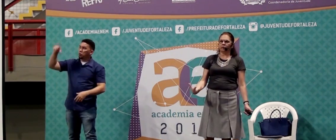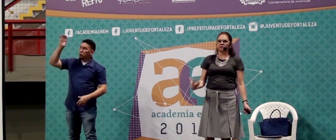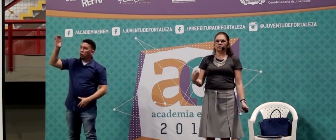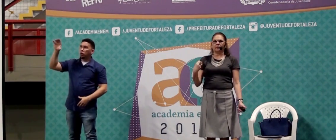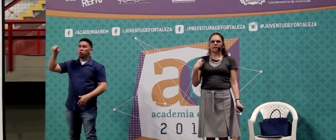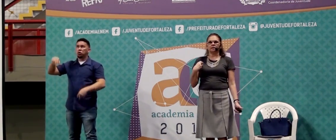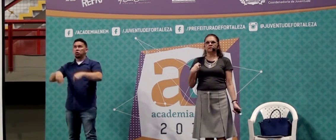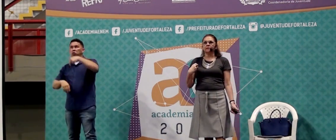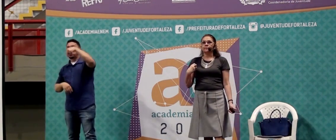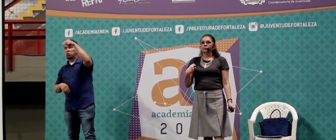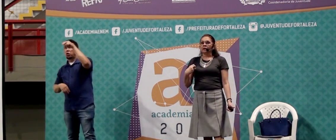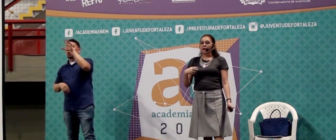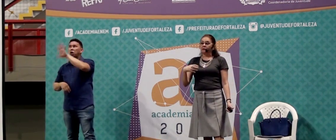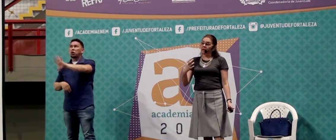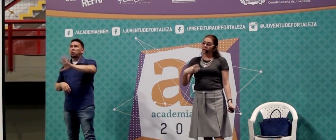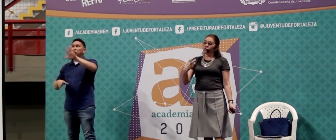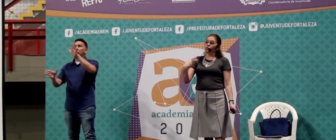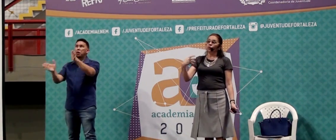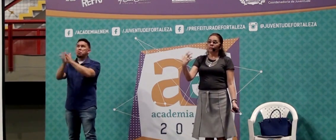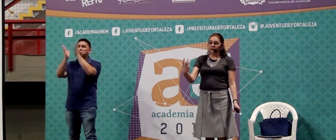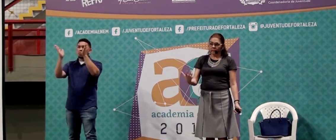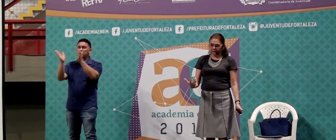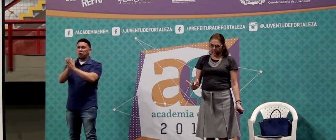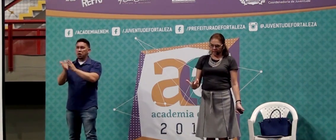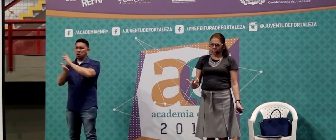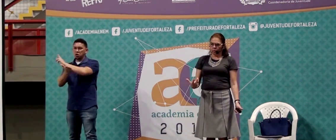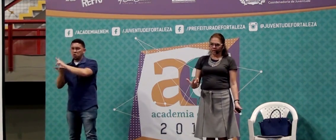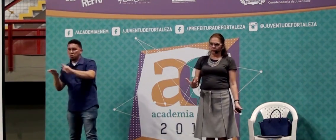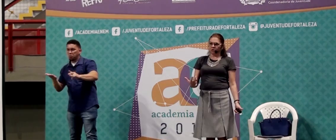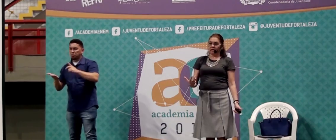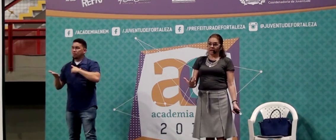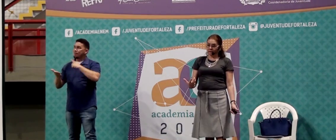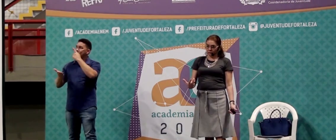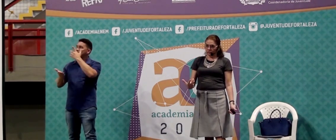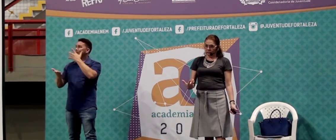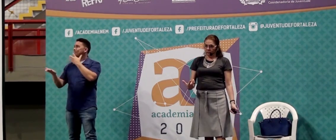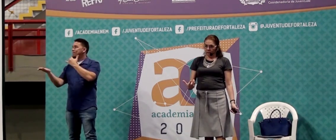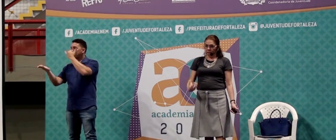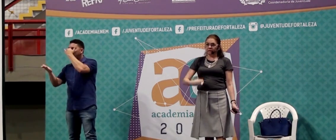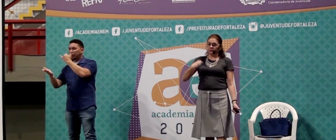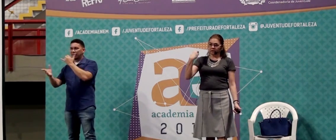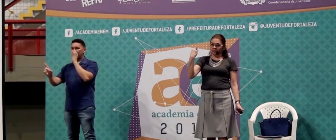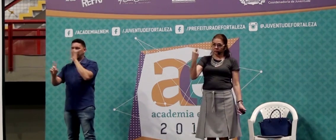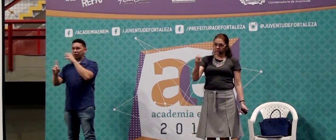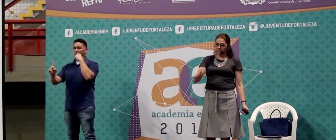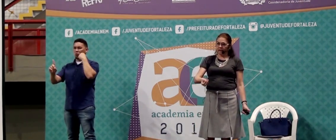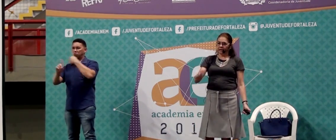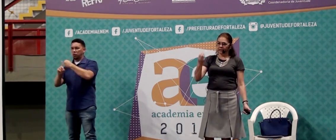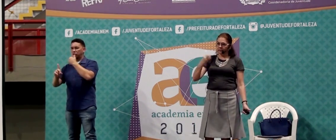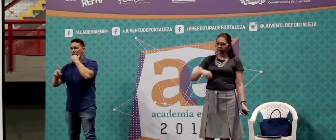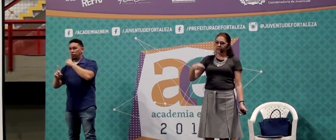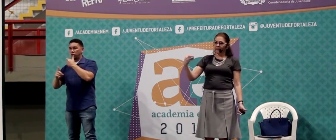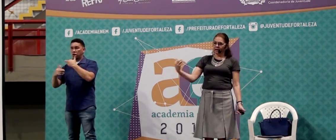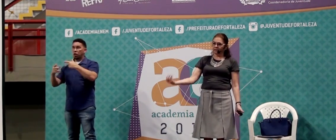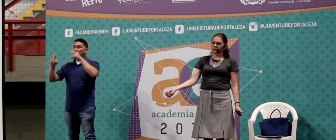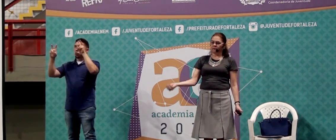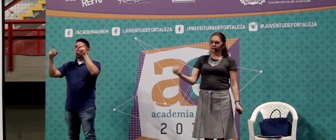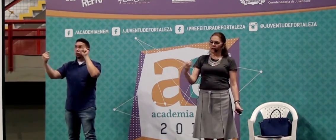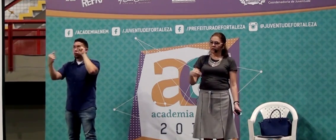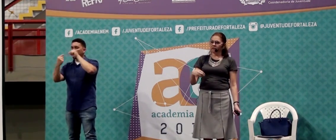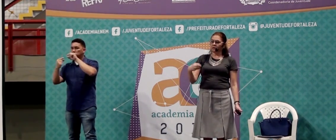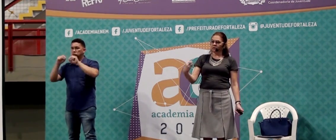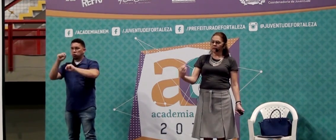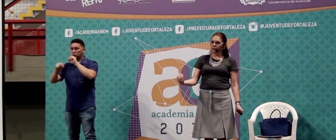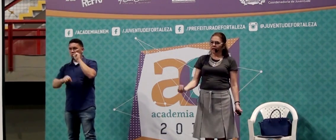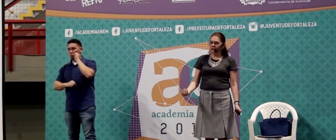mais pobres do país, têm um número mais acentuado de casos, e se você considera que tem uma relação